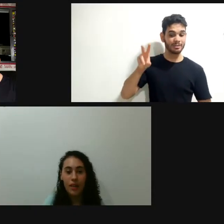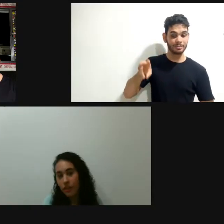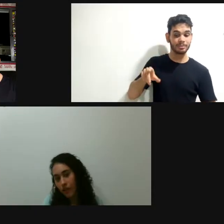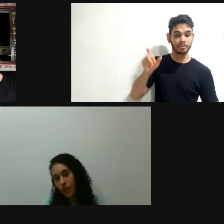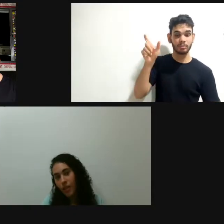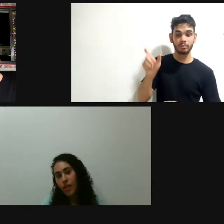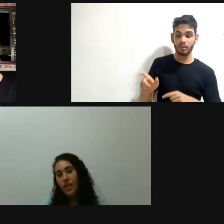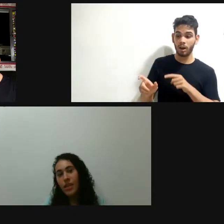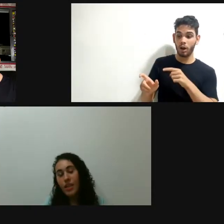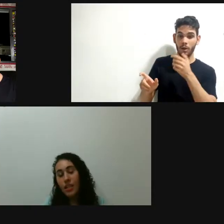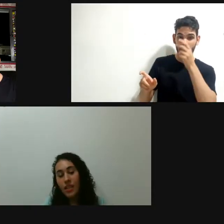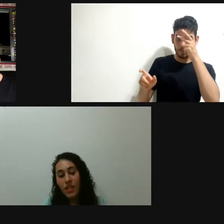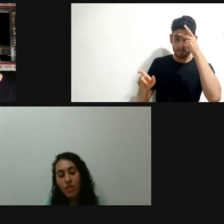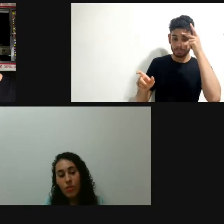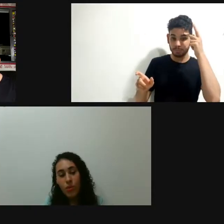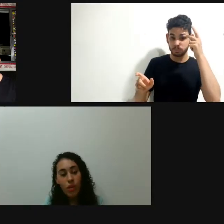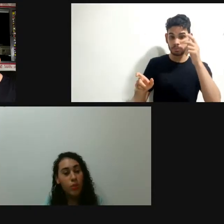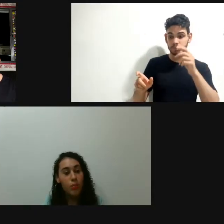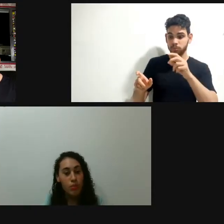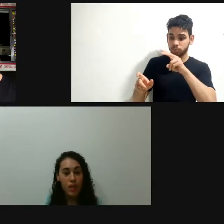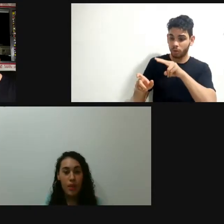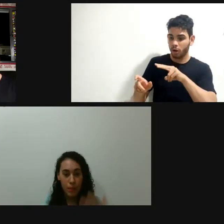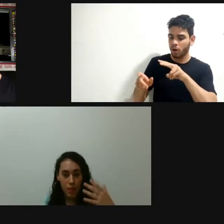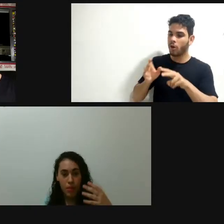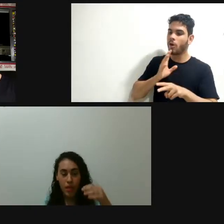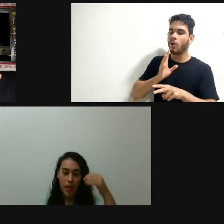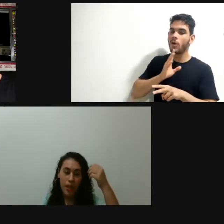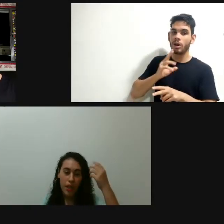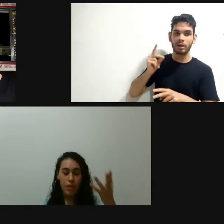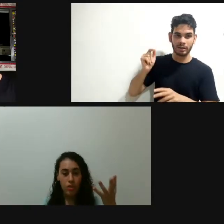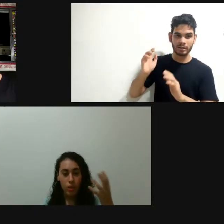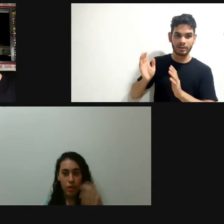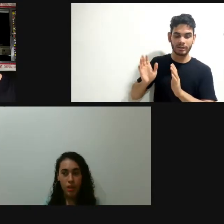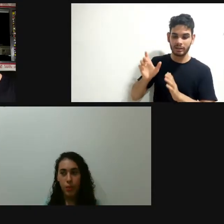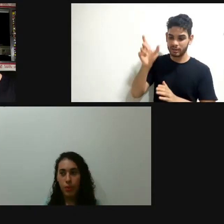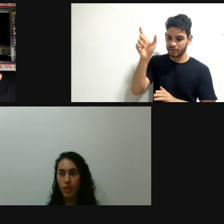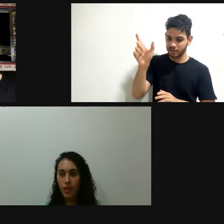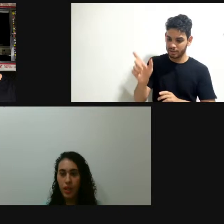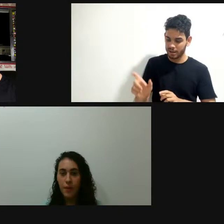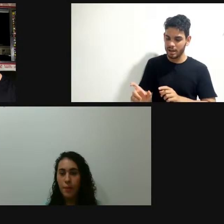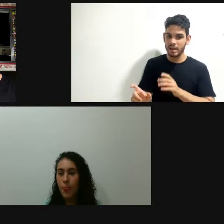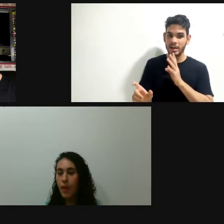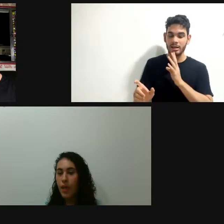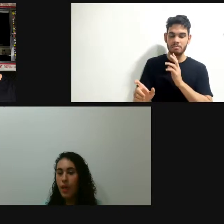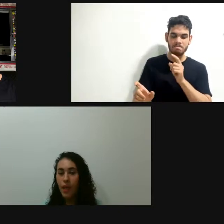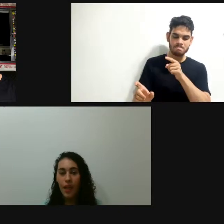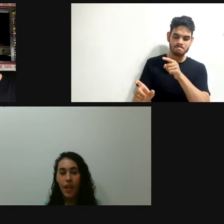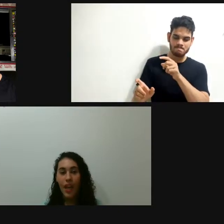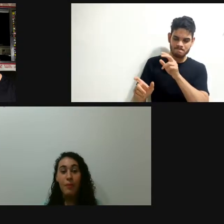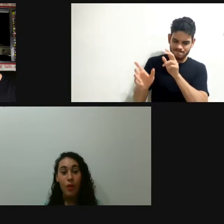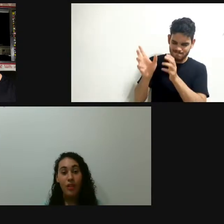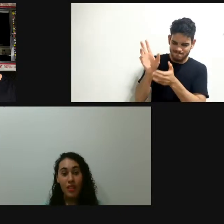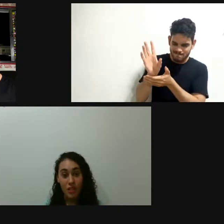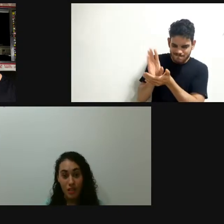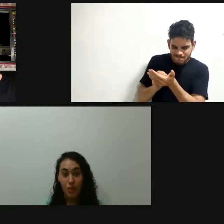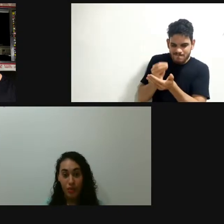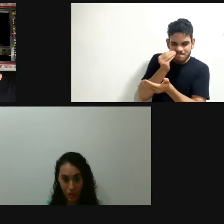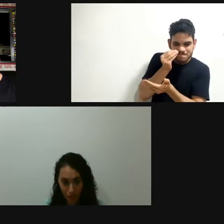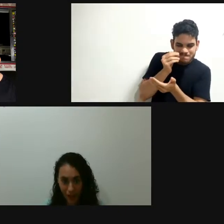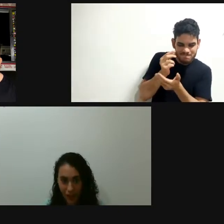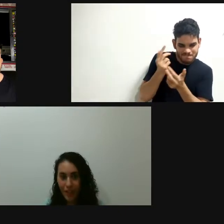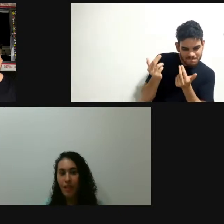inspirar. E nisso, quando minha mãe, ela leu a história, porque é importante a gente